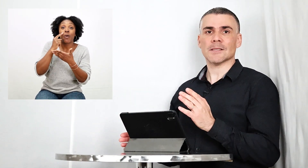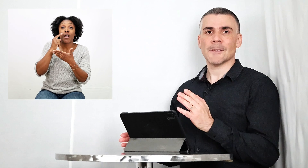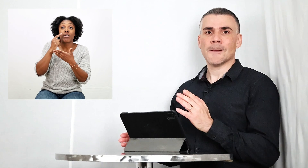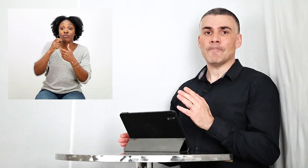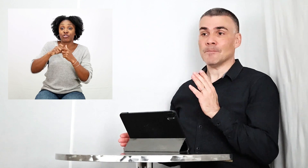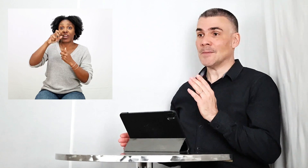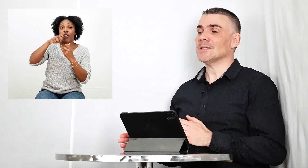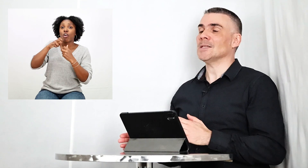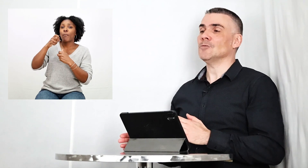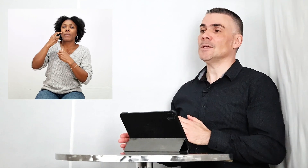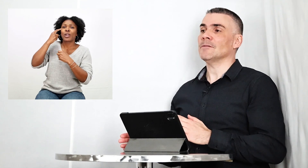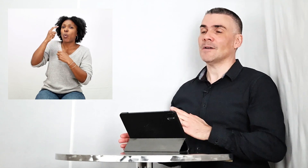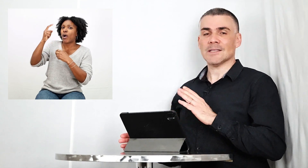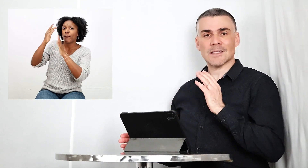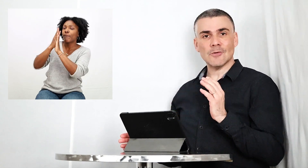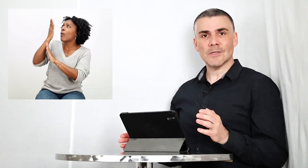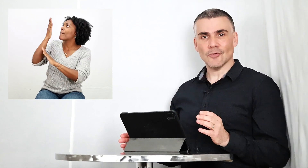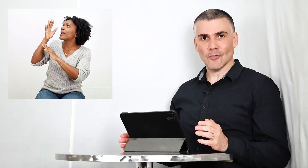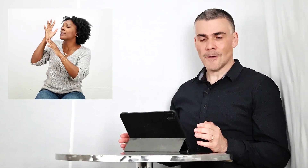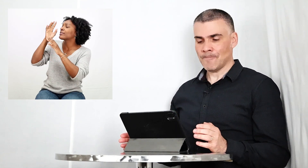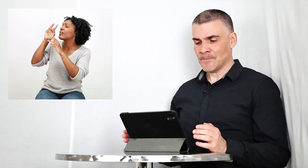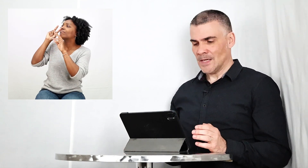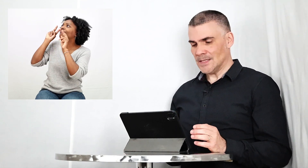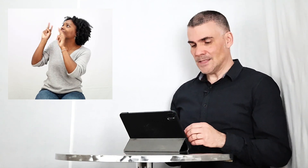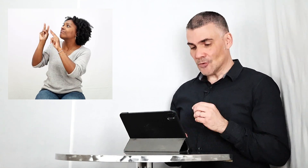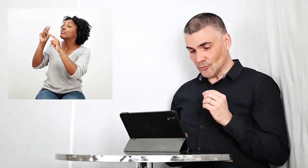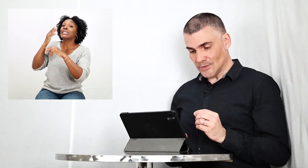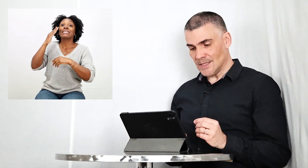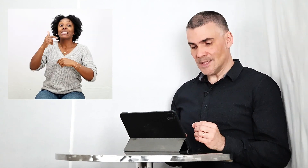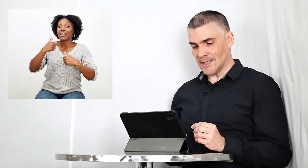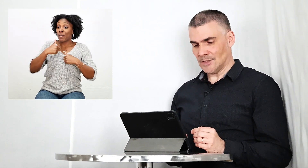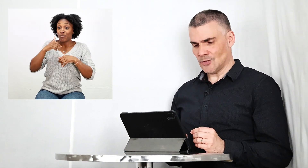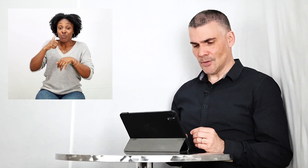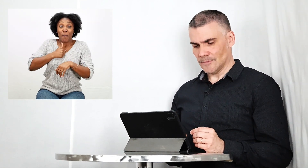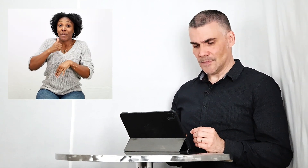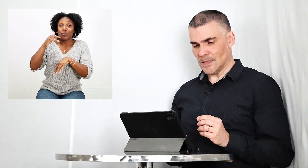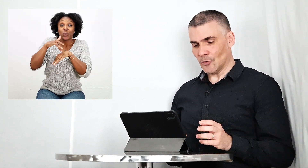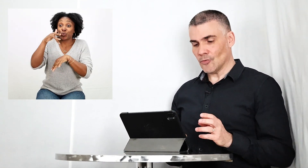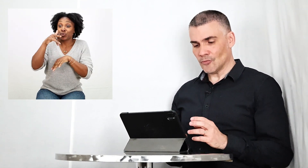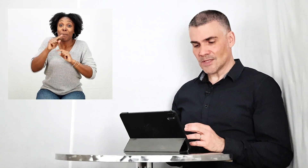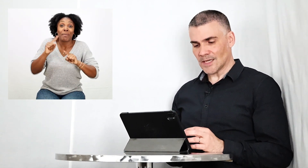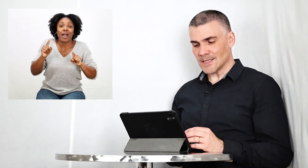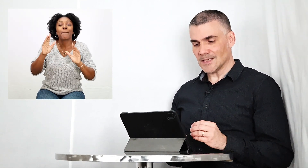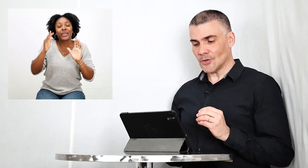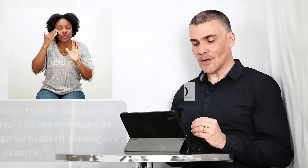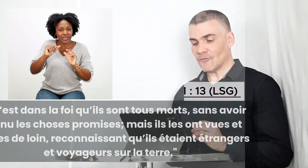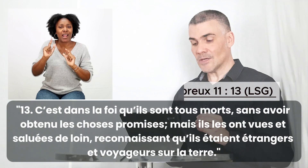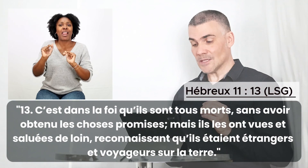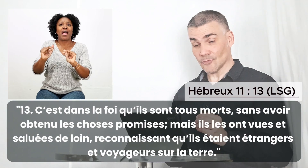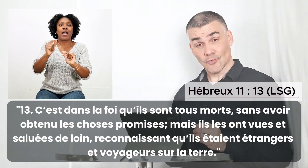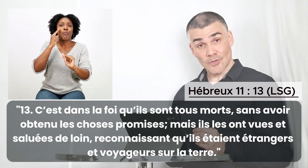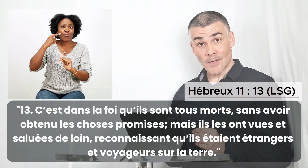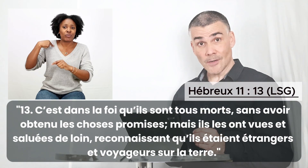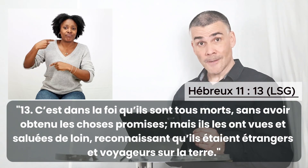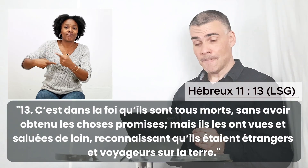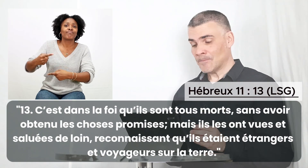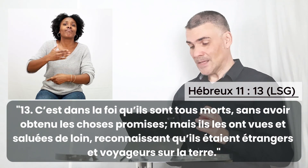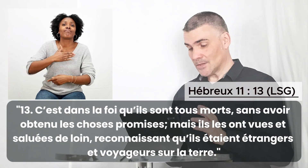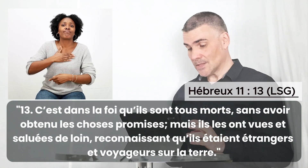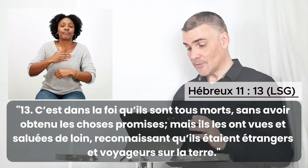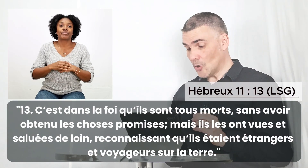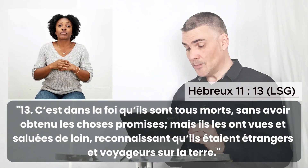la promesse, même si lui va la saluer de loin. Et c'est ce que nous dit les Écritures. Hébreux 11:13, c'est dans la foi qu'ils sont tous